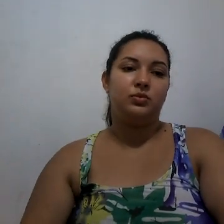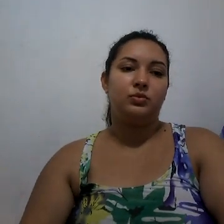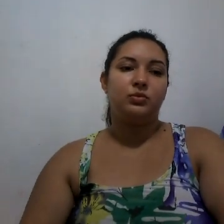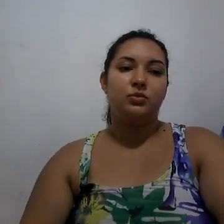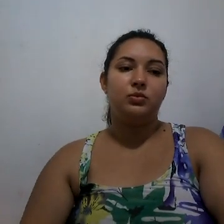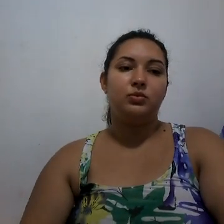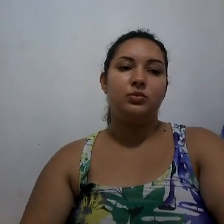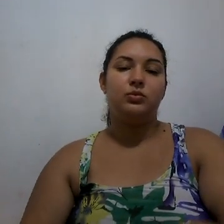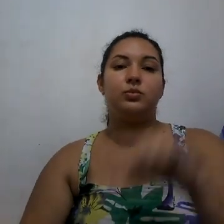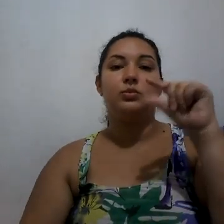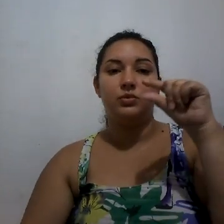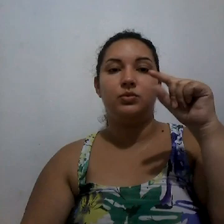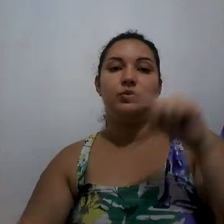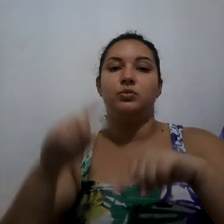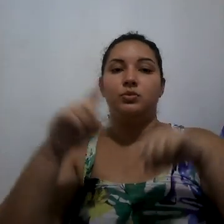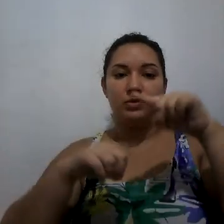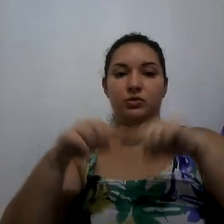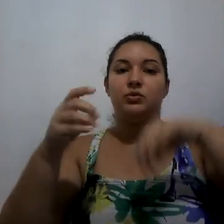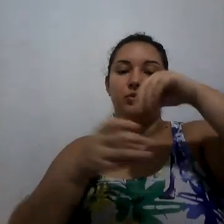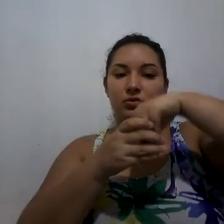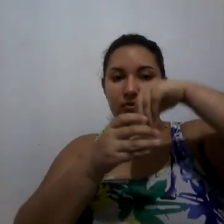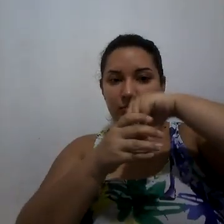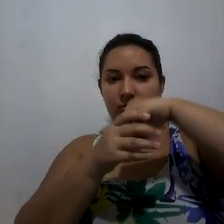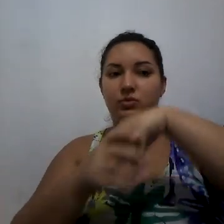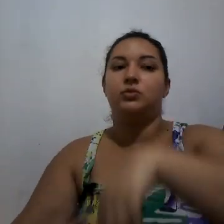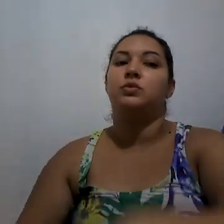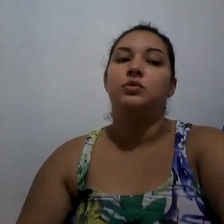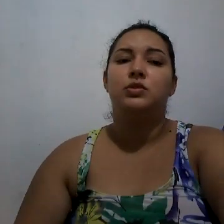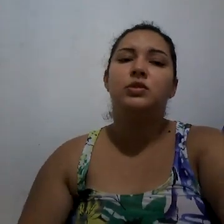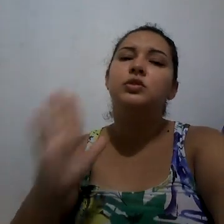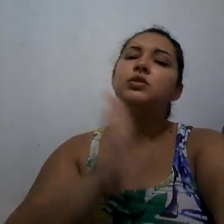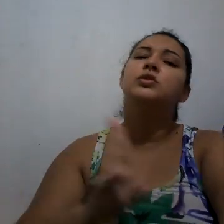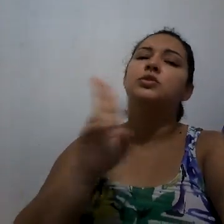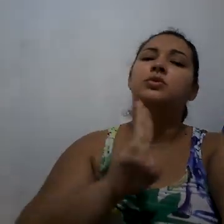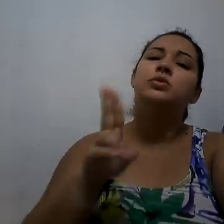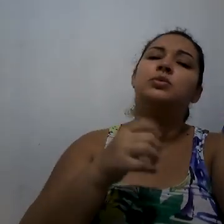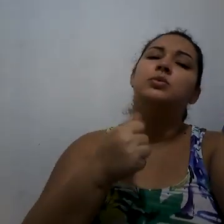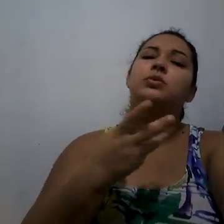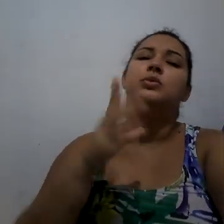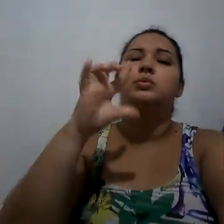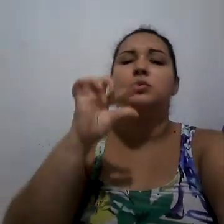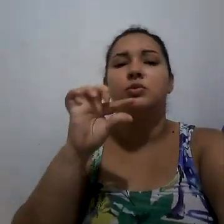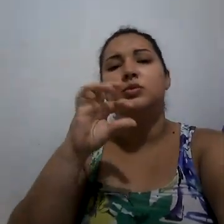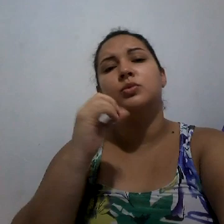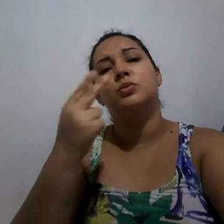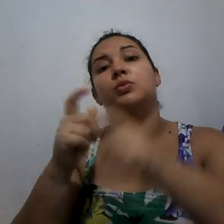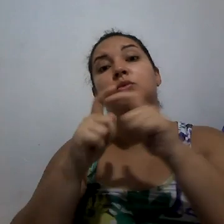dentro, fizemos a amostragem. Será que a gente vai utilizar uma quantidade pequena? Uma quantidade grande para fazer essa análise? Isso tudo vai